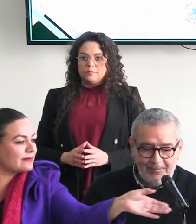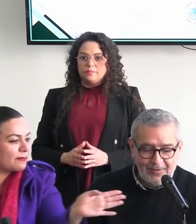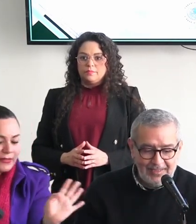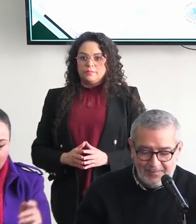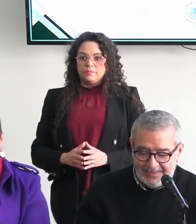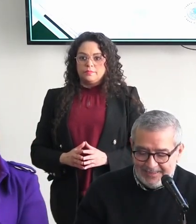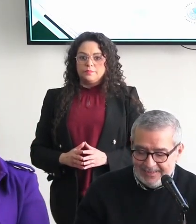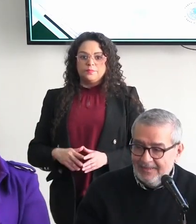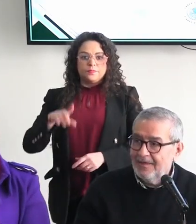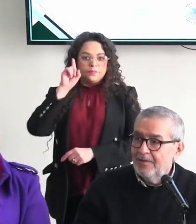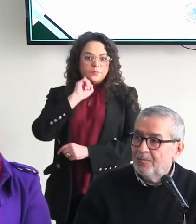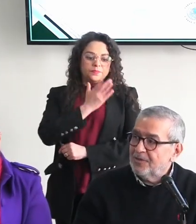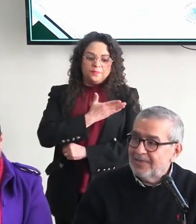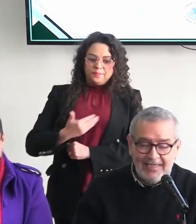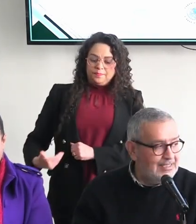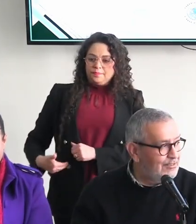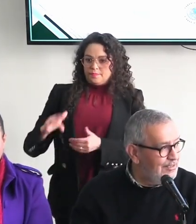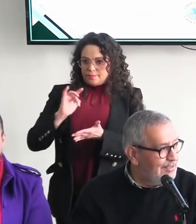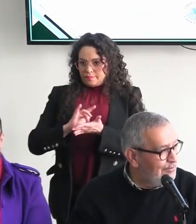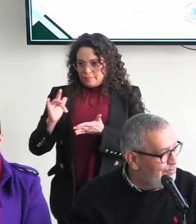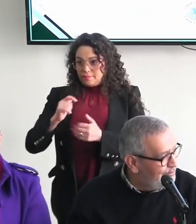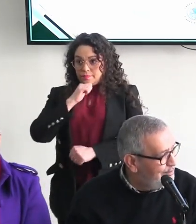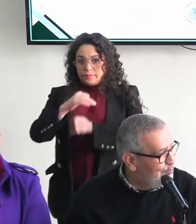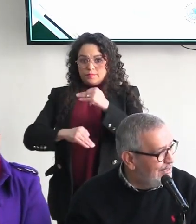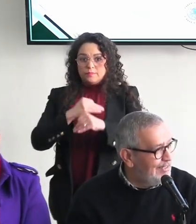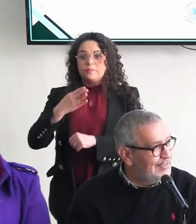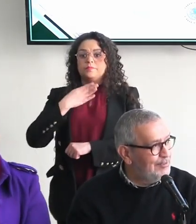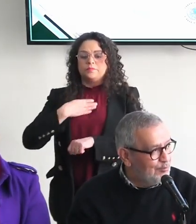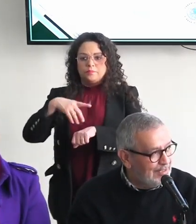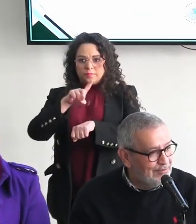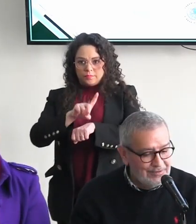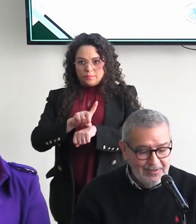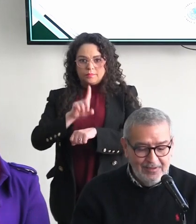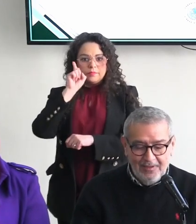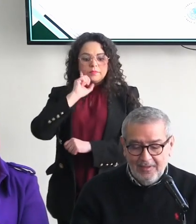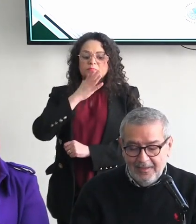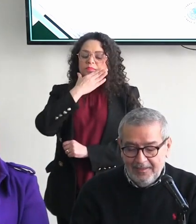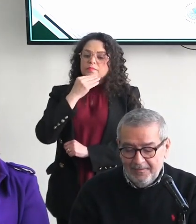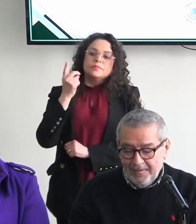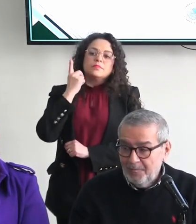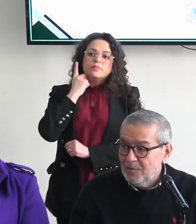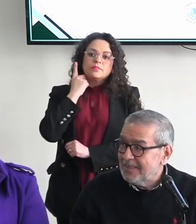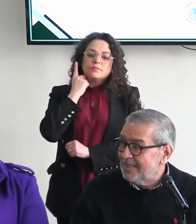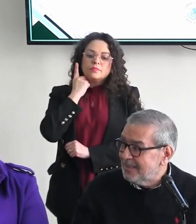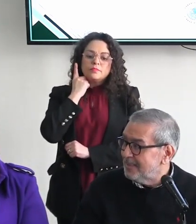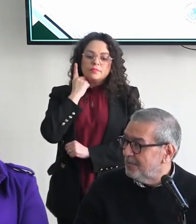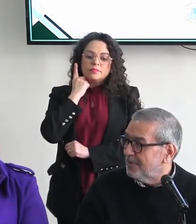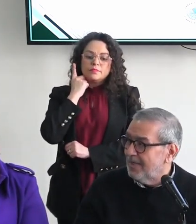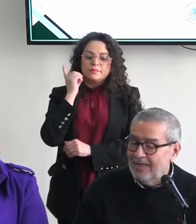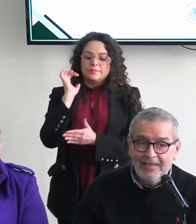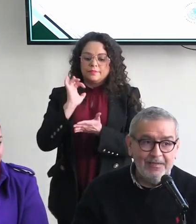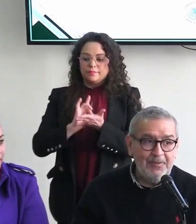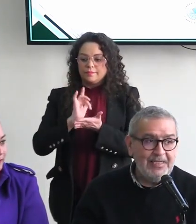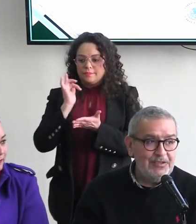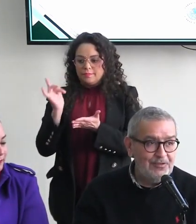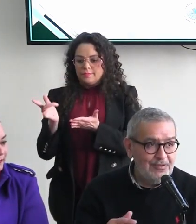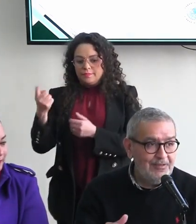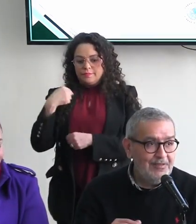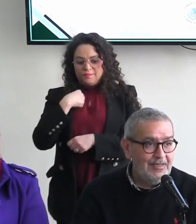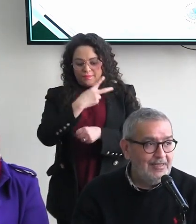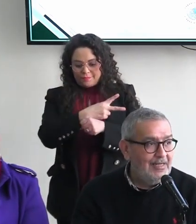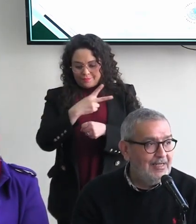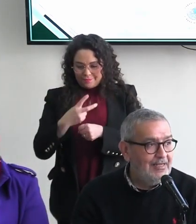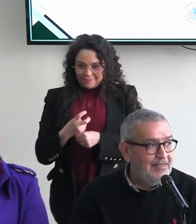Gracias, diputada presidenta. Buenos días a todas y a todos, diputadas, diputados. Muchas gracias por la